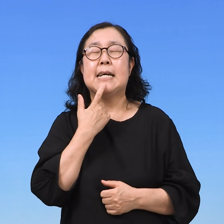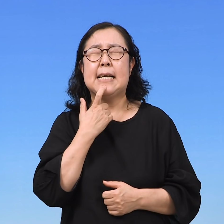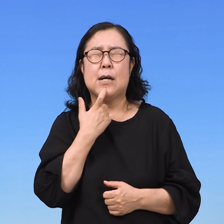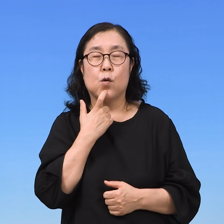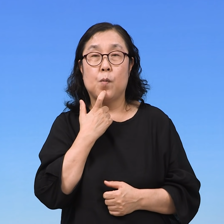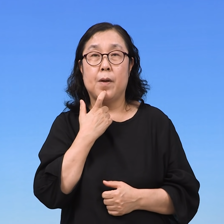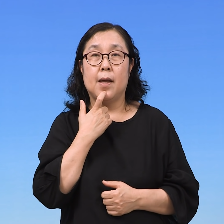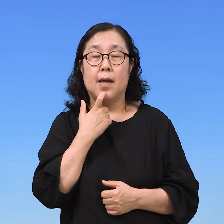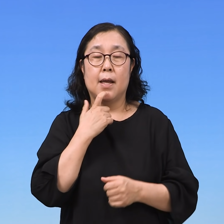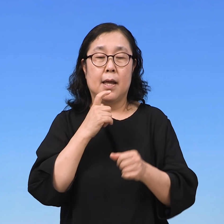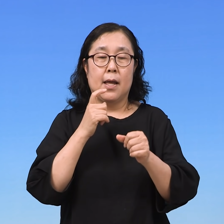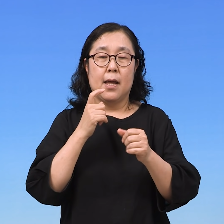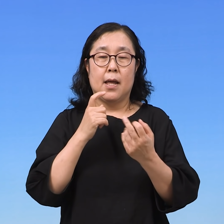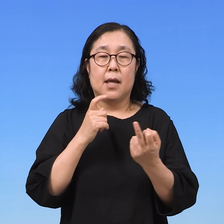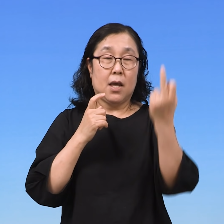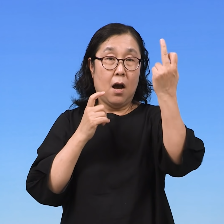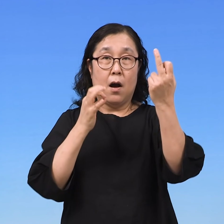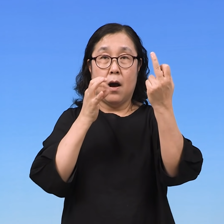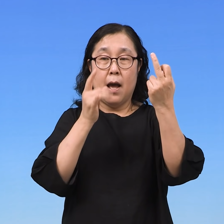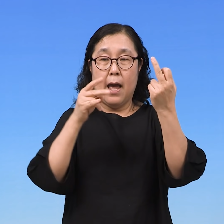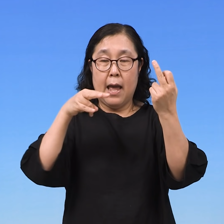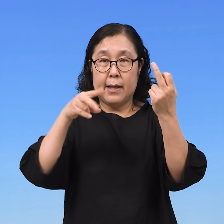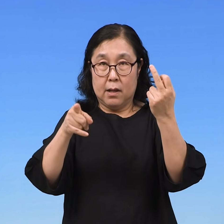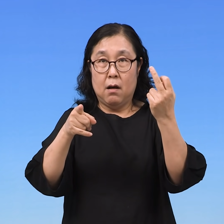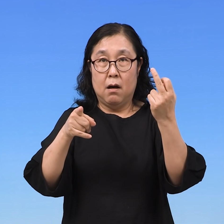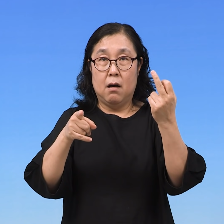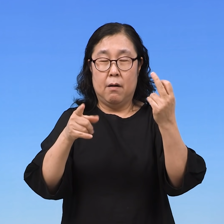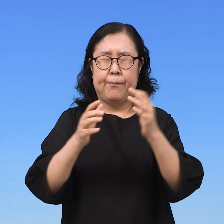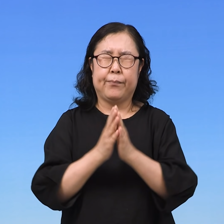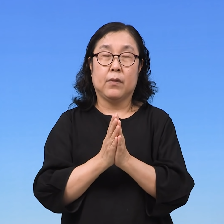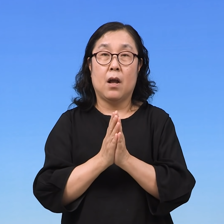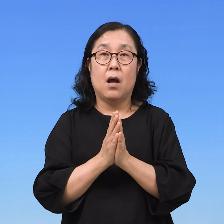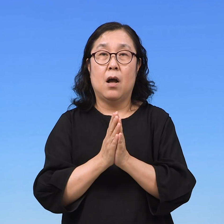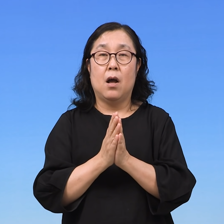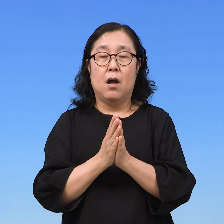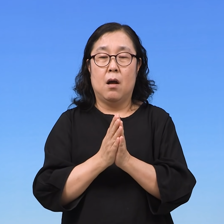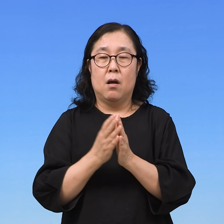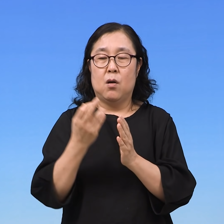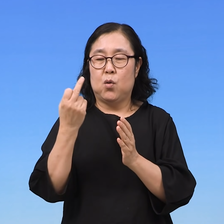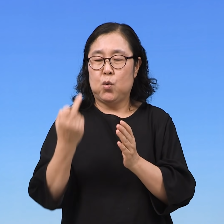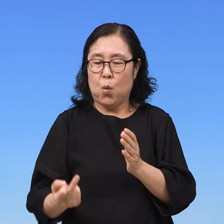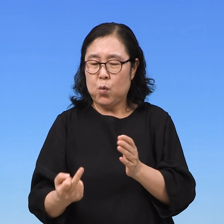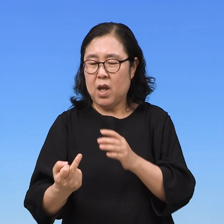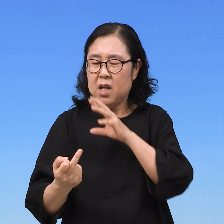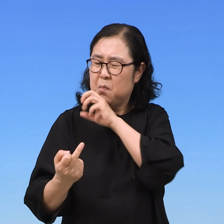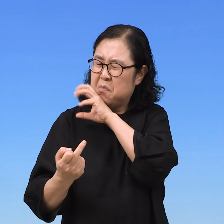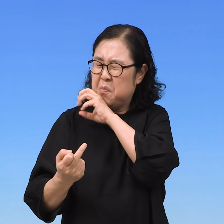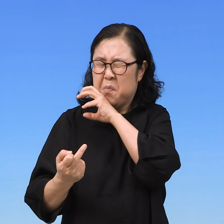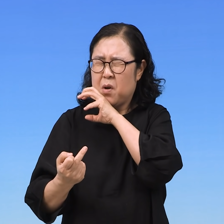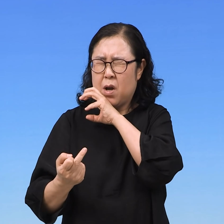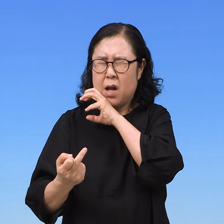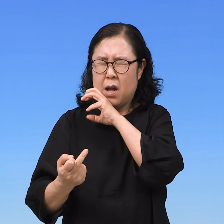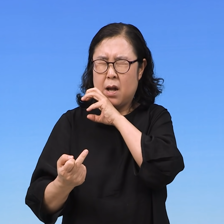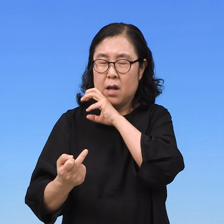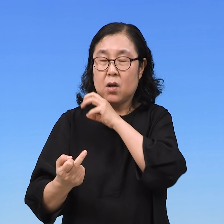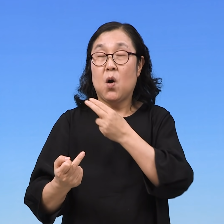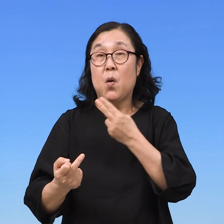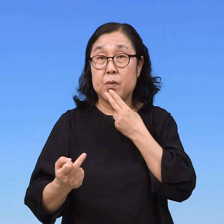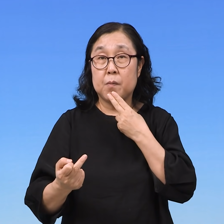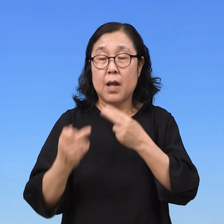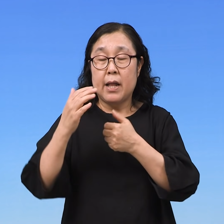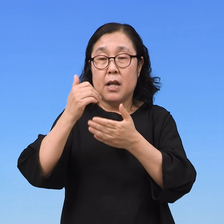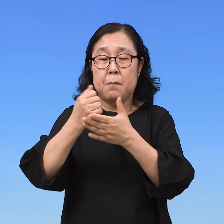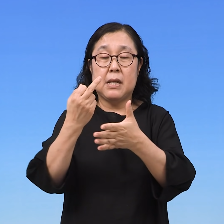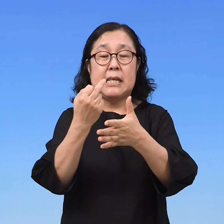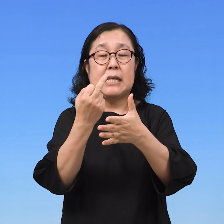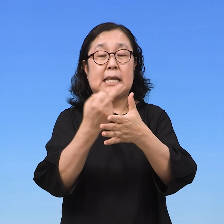그 야곱의 형 에서, 그 동생 탓할 거 없습니다. 얼마나 하나님의 놀라운 그